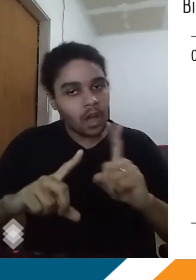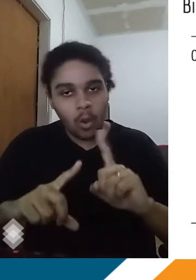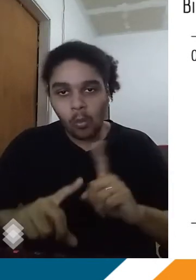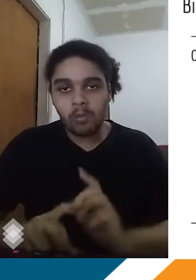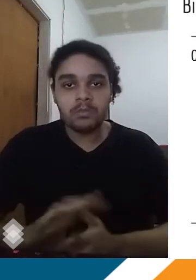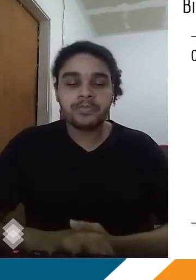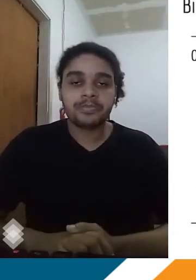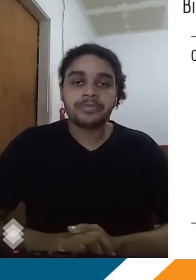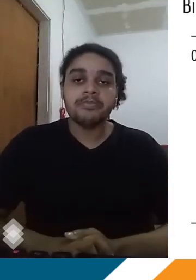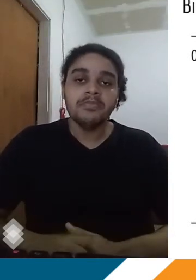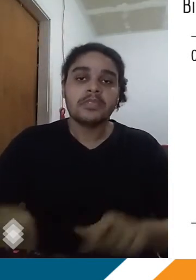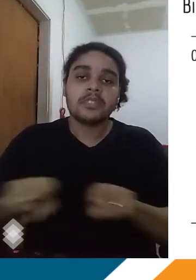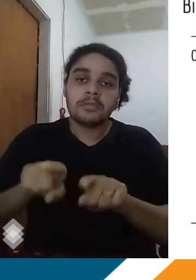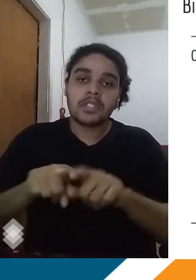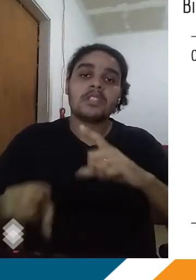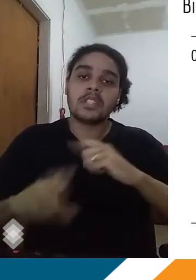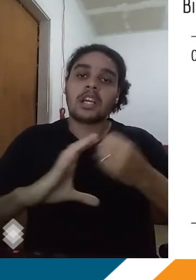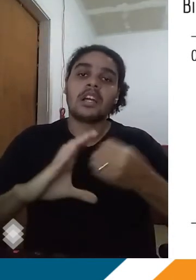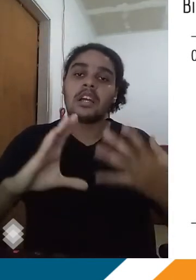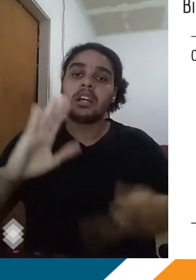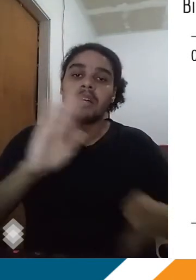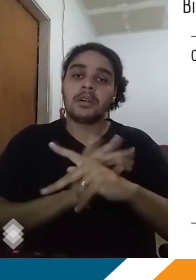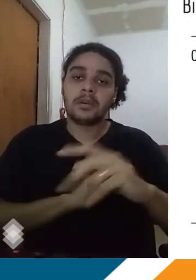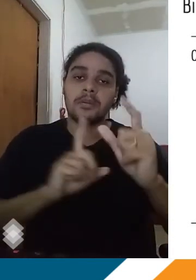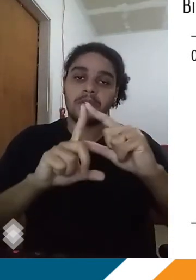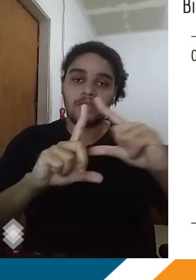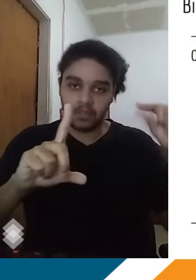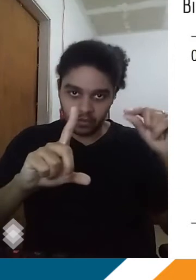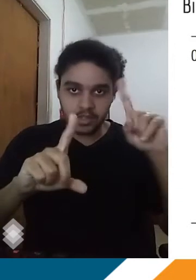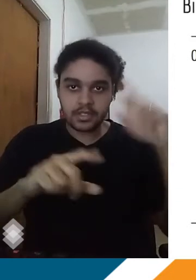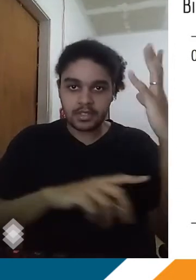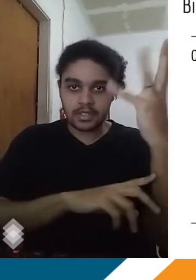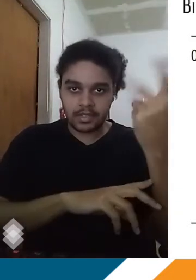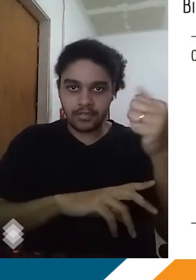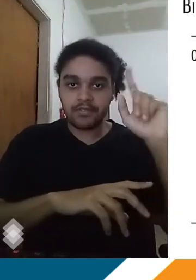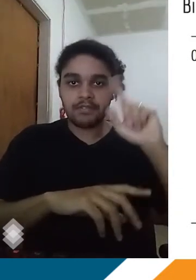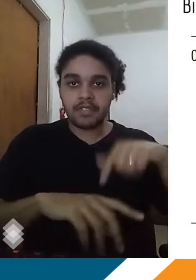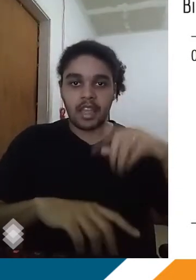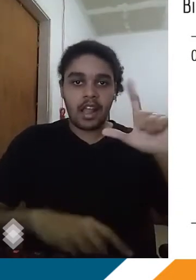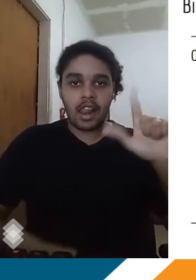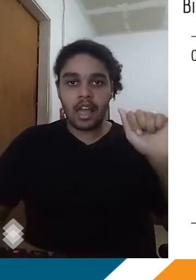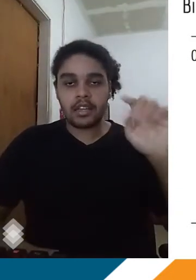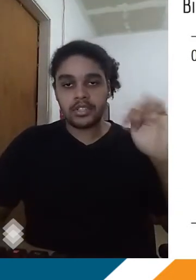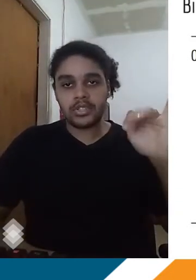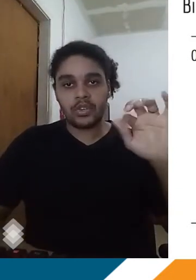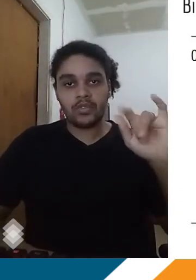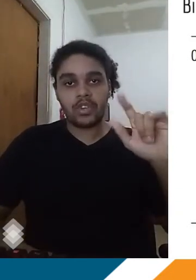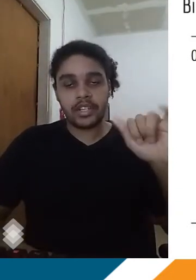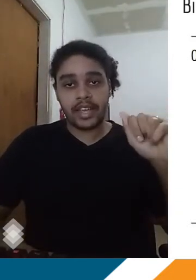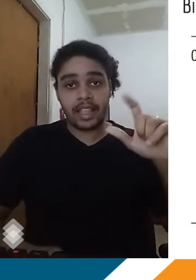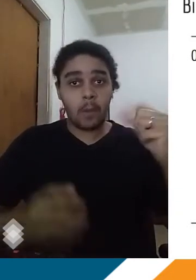árvores. A gente também tem uma outra característica relacionada às folhas dessas árvores, que são as folhas latifoliadas, que são